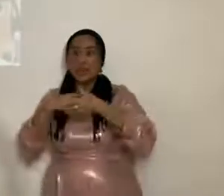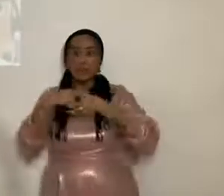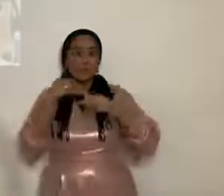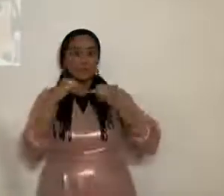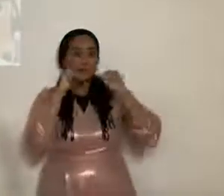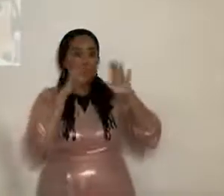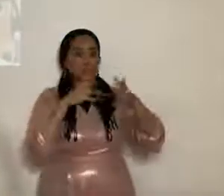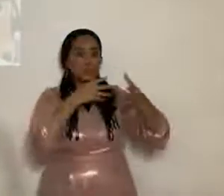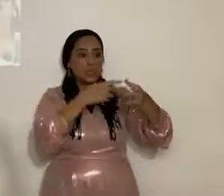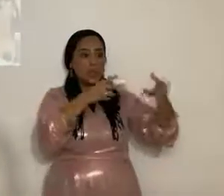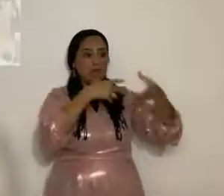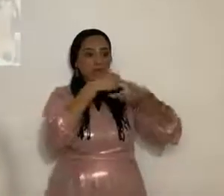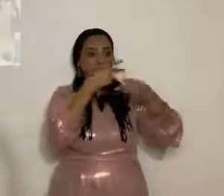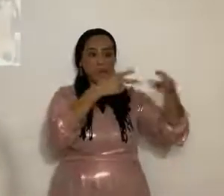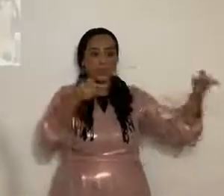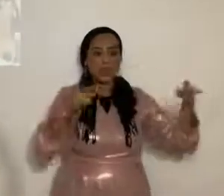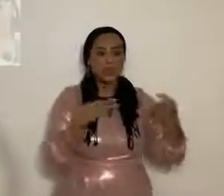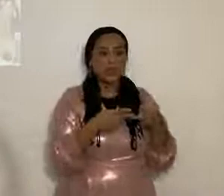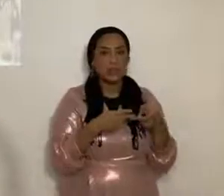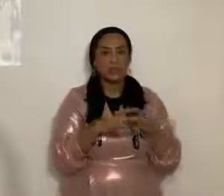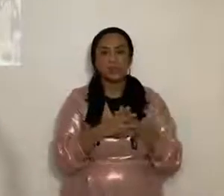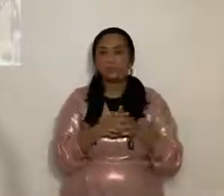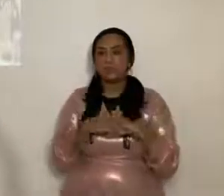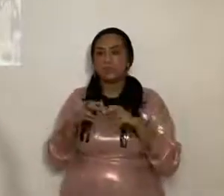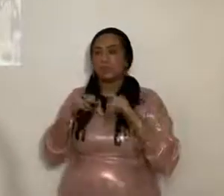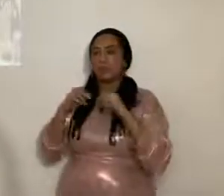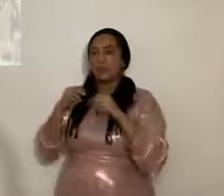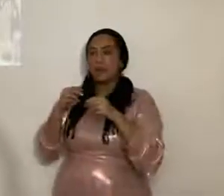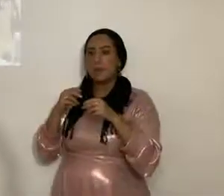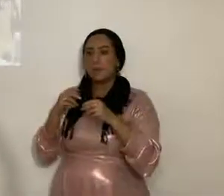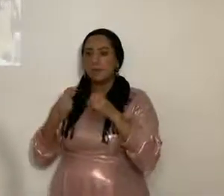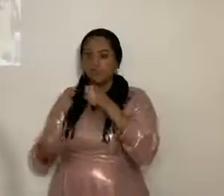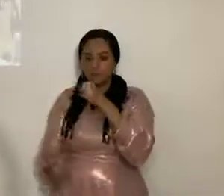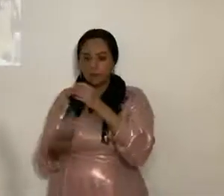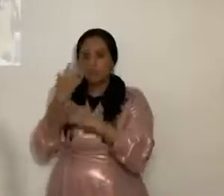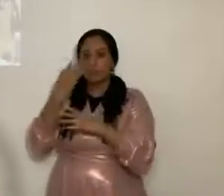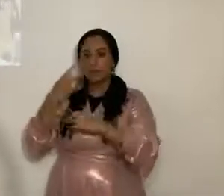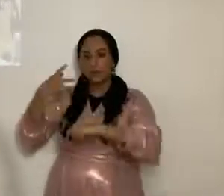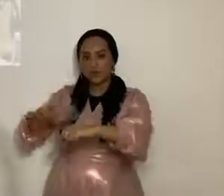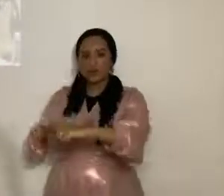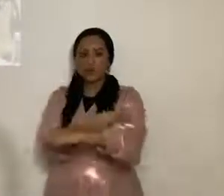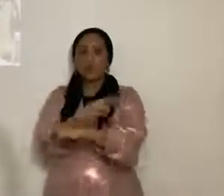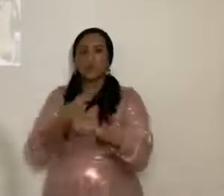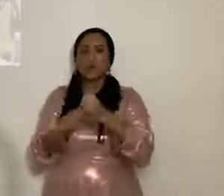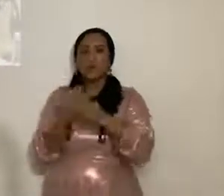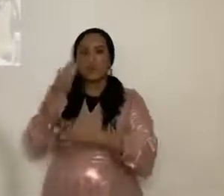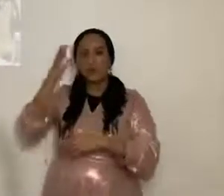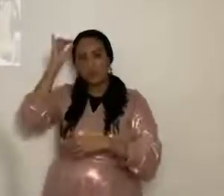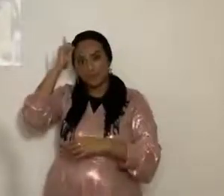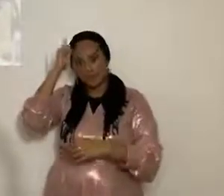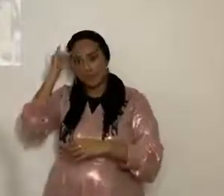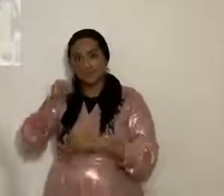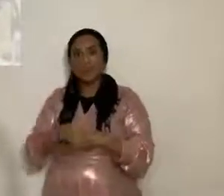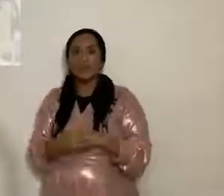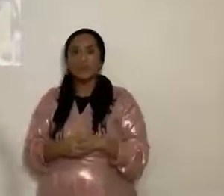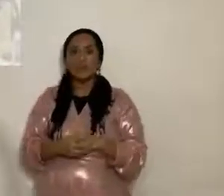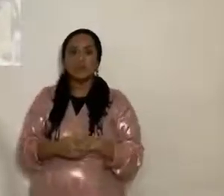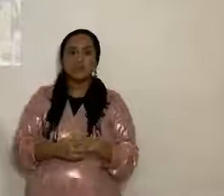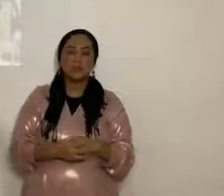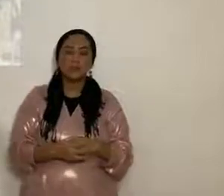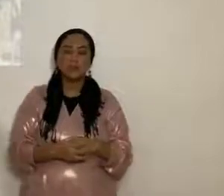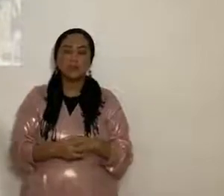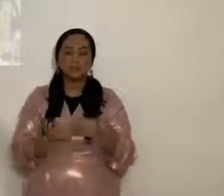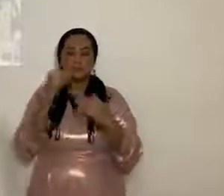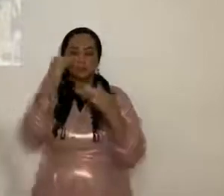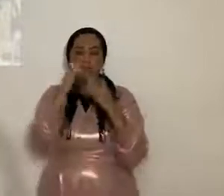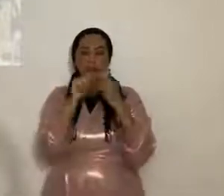campo. Bendito el fruto de tu vientre, el fruto de tu tierra, el fruto de tus bestias, la cría de tus vacas y los rebaños de tus ovejas. Vamos